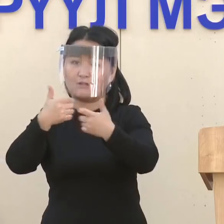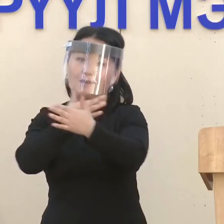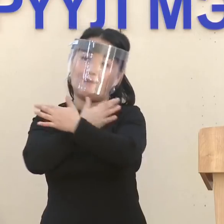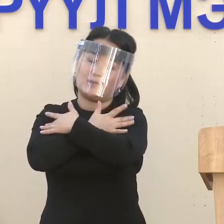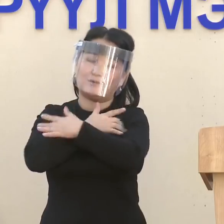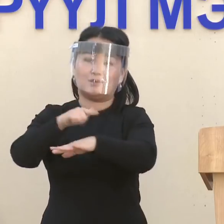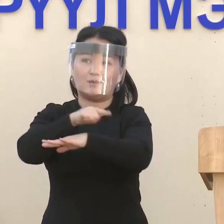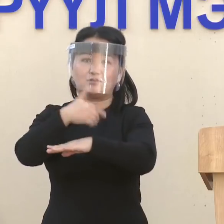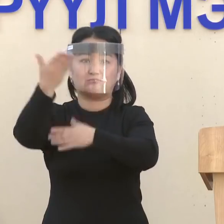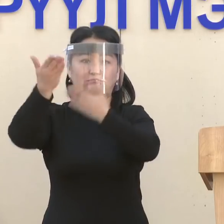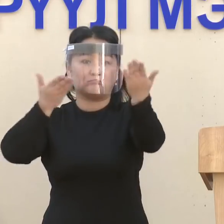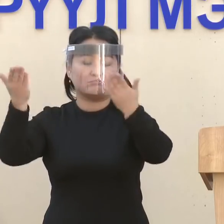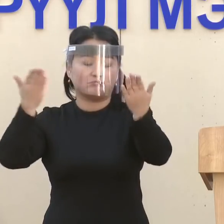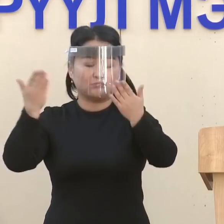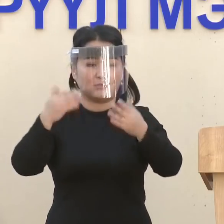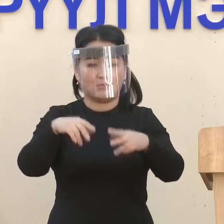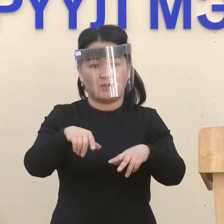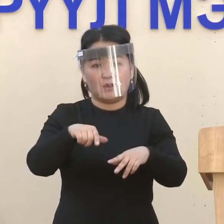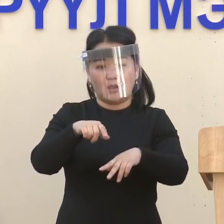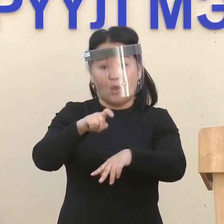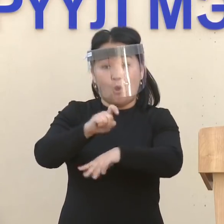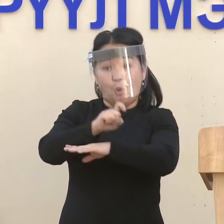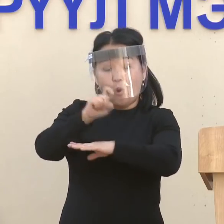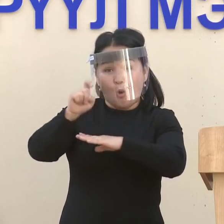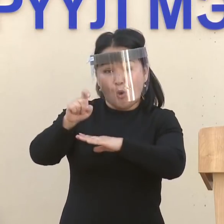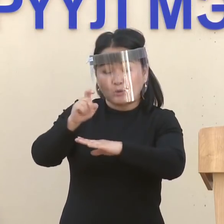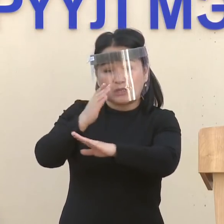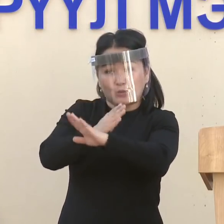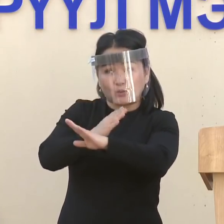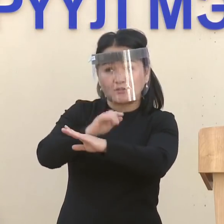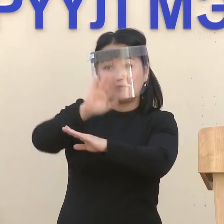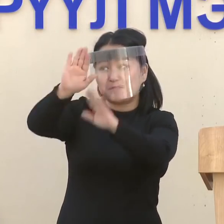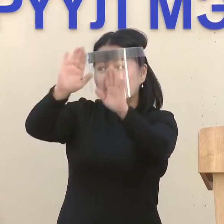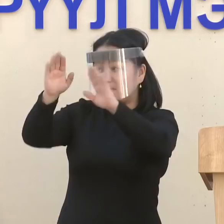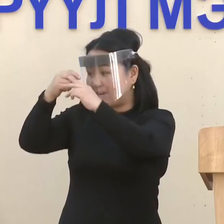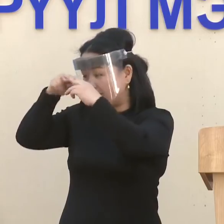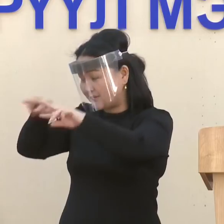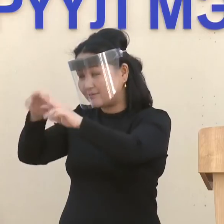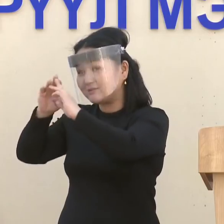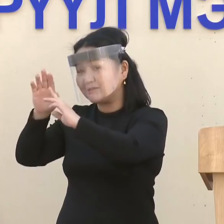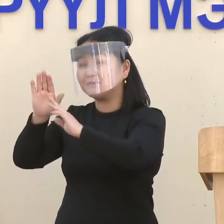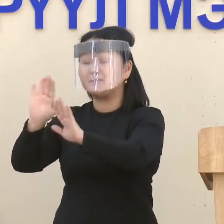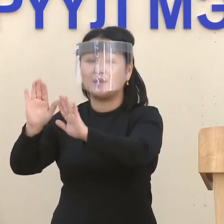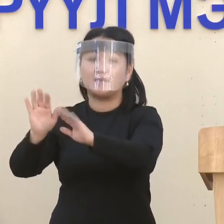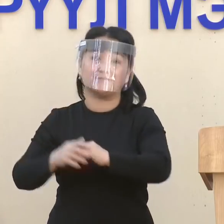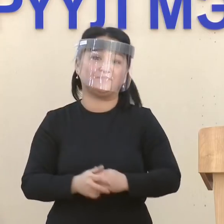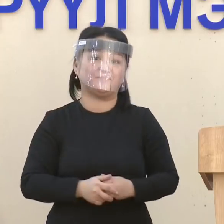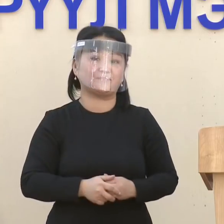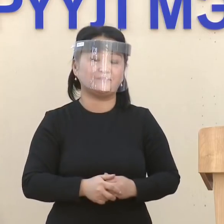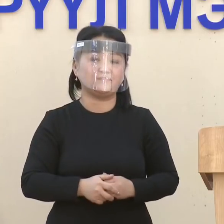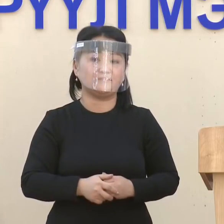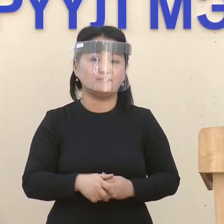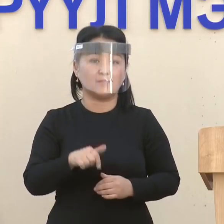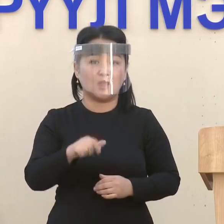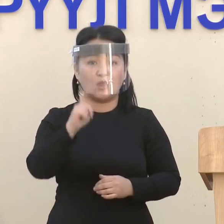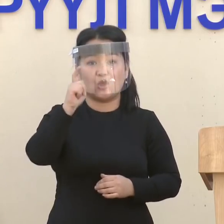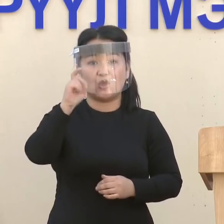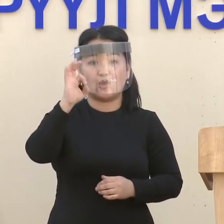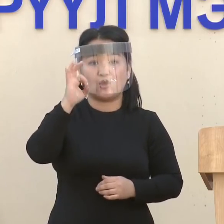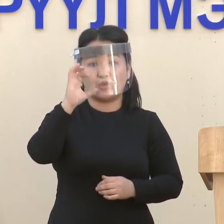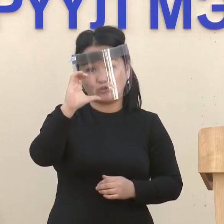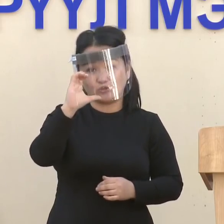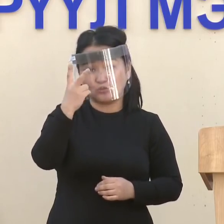үлдсэн хяналтын хонгуудыг үргэлжлүүлэн хийхээр болж хөсвөтийн ачааг бол сулсан. Тийм учраас бид энэ хөсвөтийн